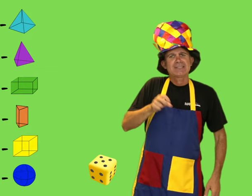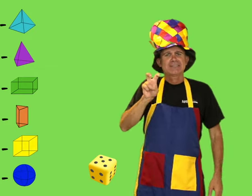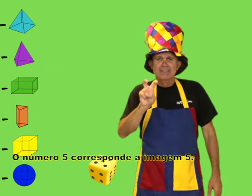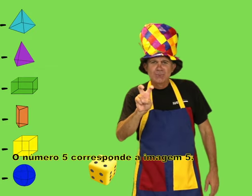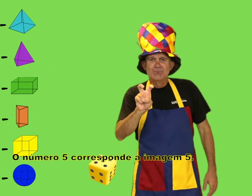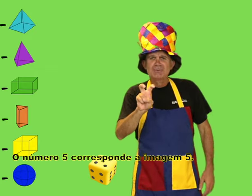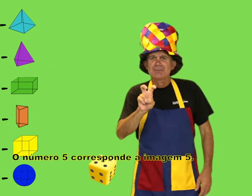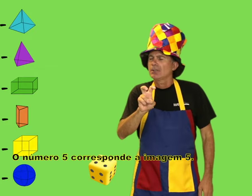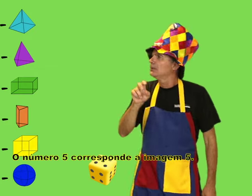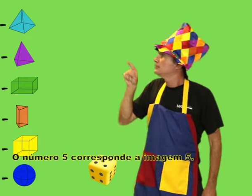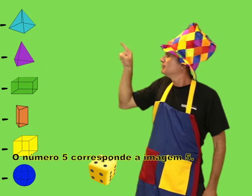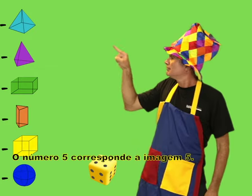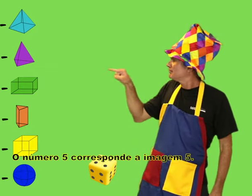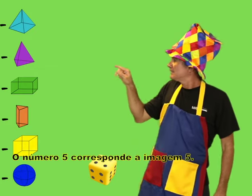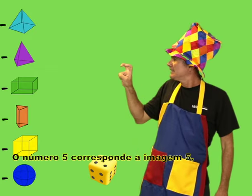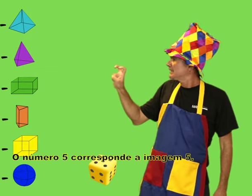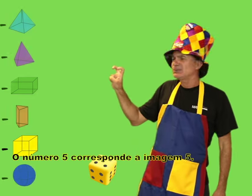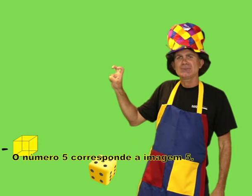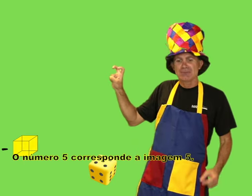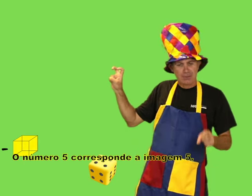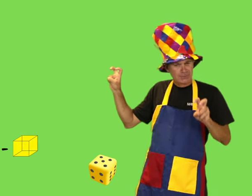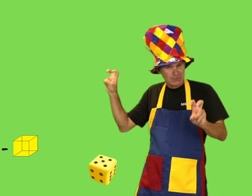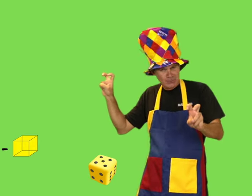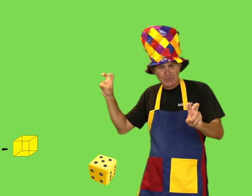O número 5 corresponde à imagem 5.